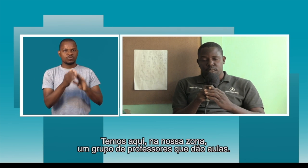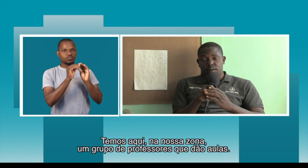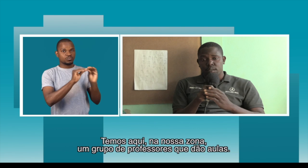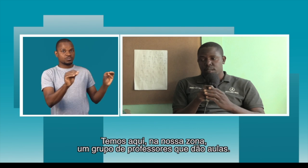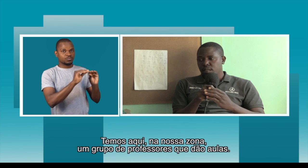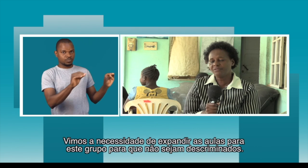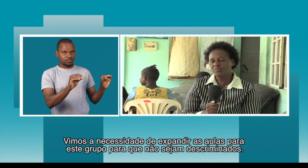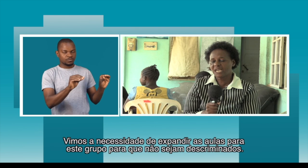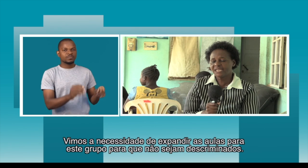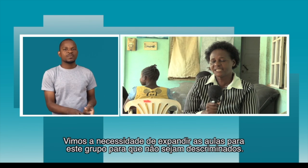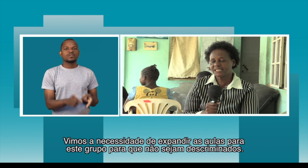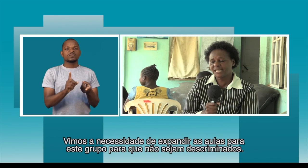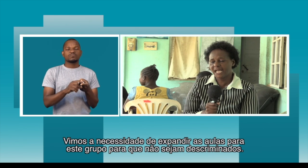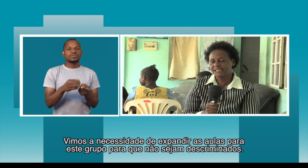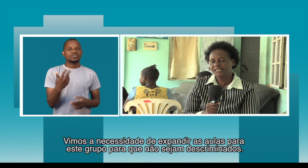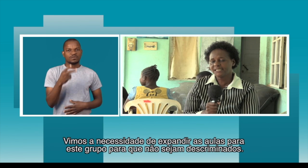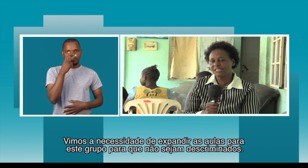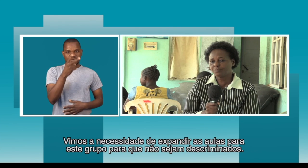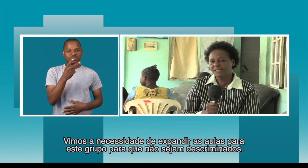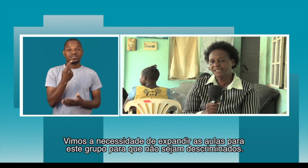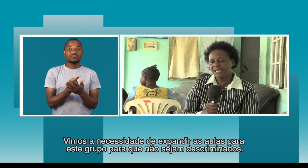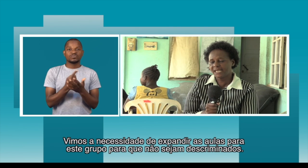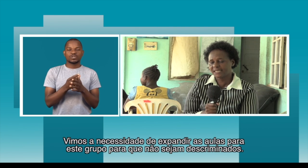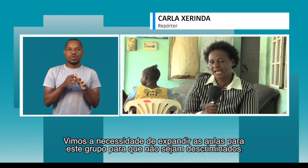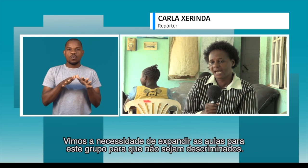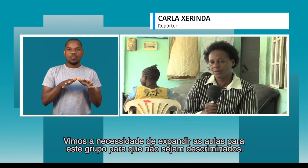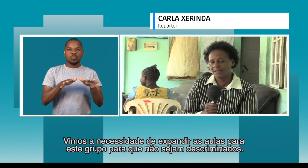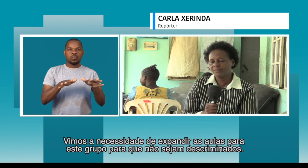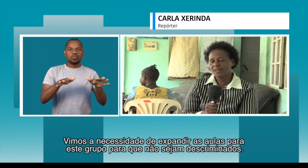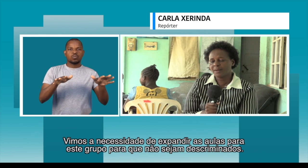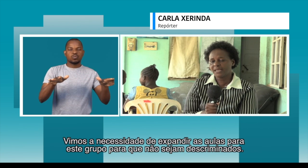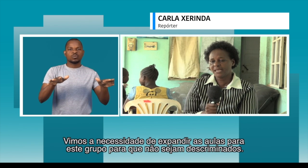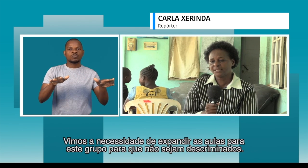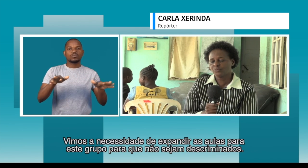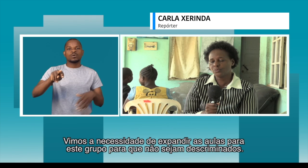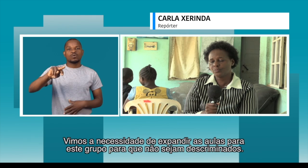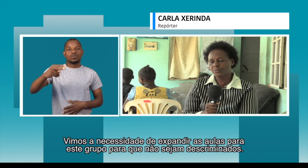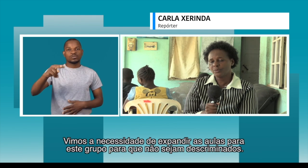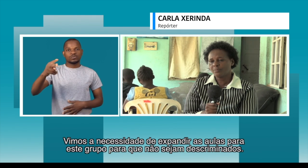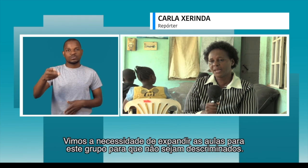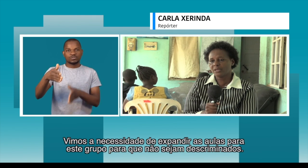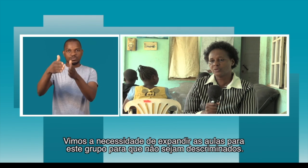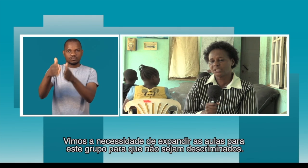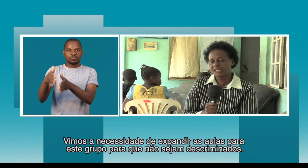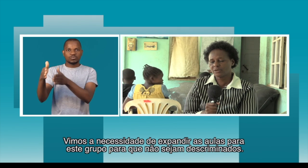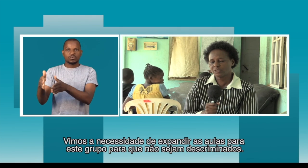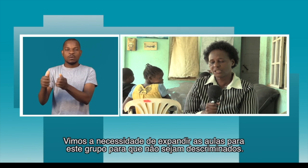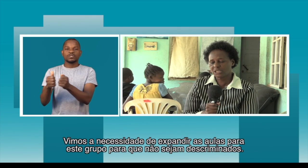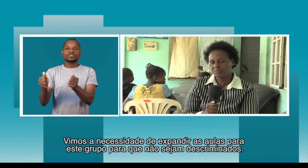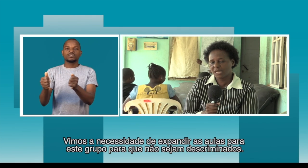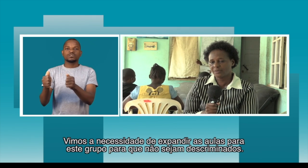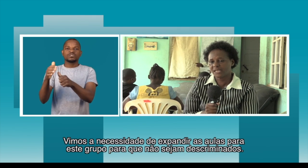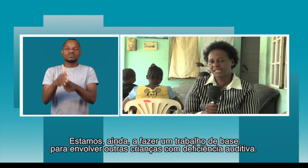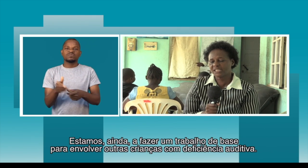darem as aulas. Vimos a necessidade de expandir essa aula para esse grupo, para que não sejam